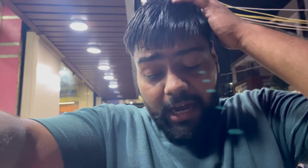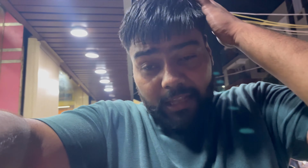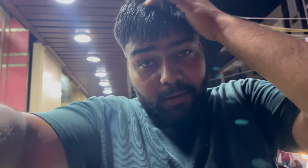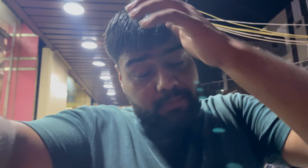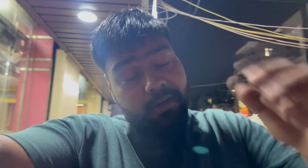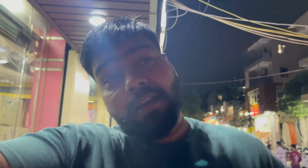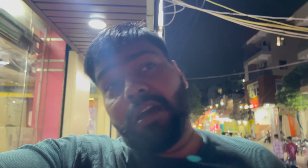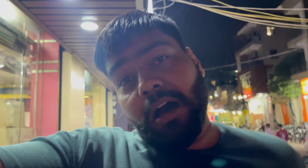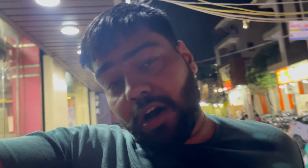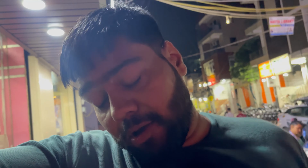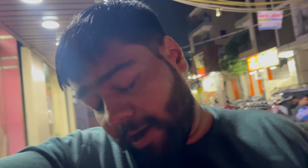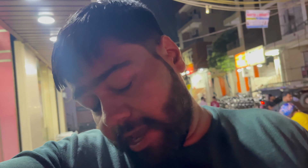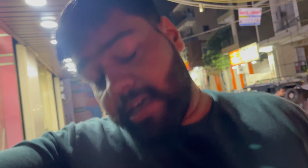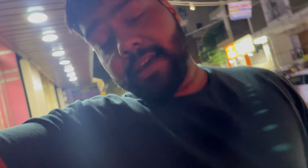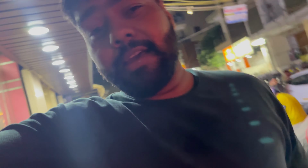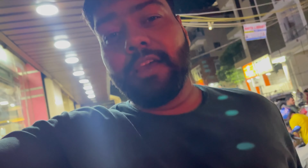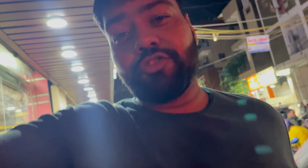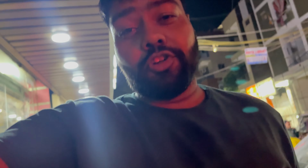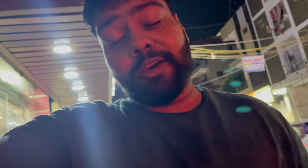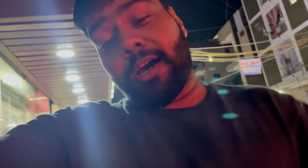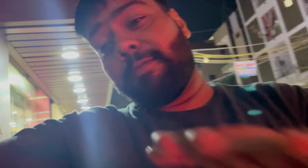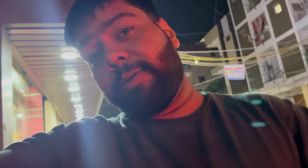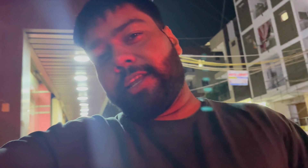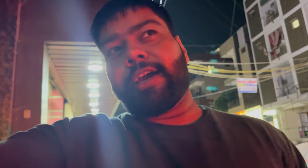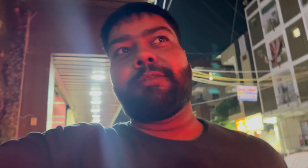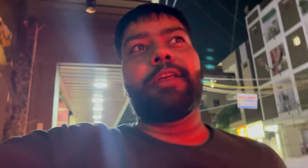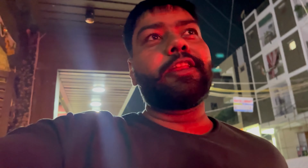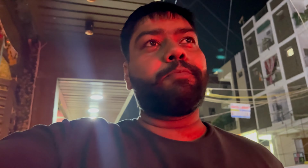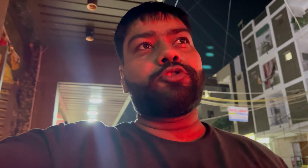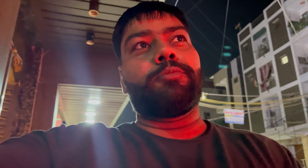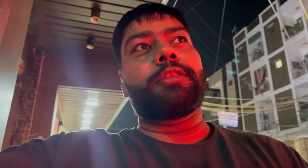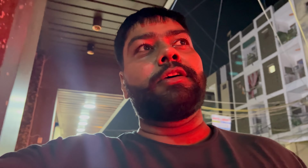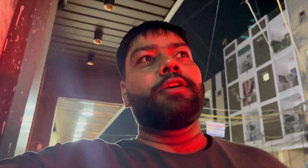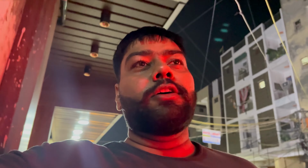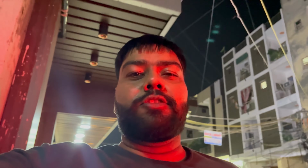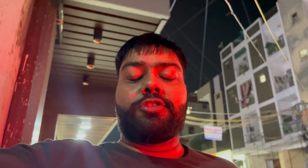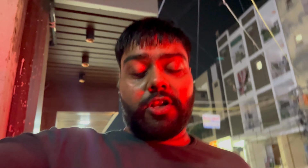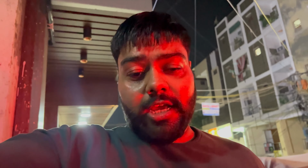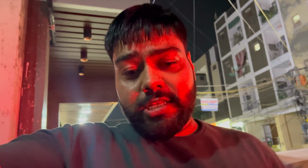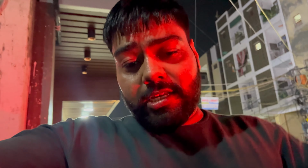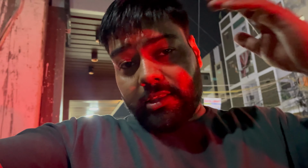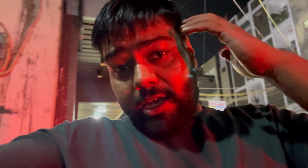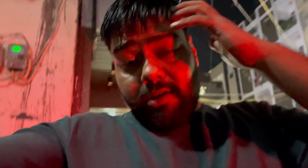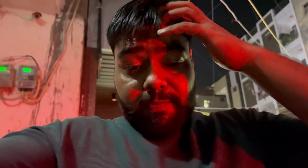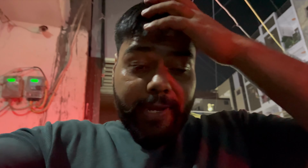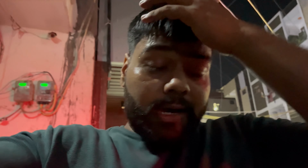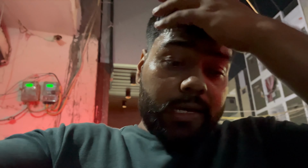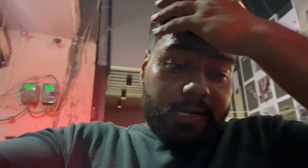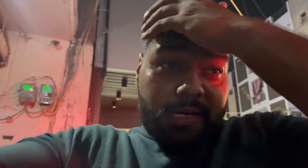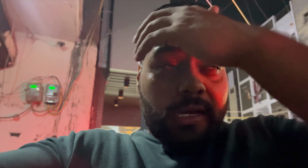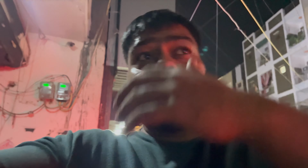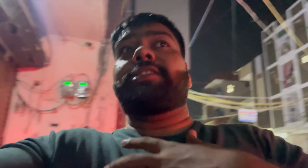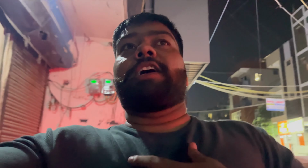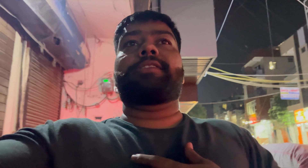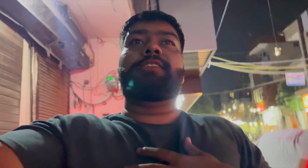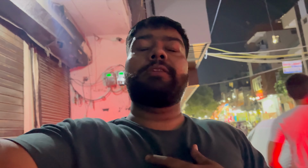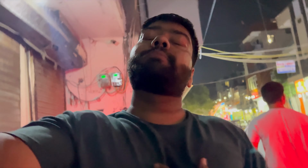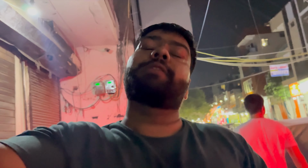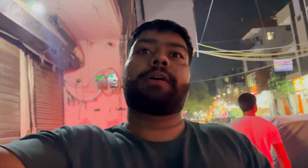ख़त्म। और भाई छोटे बाल पे भी इतनी गर्मी लगी है पूछो मत। तो चलो भाई चलते हैं घर पे, भाई चेस्ट थी, मज़ा आ गया